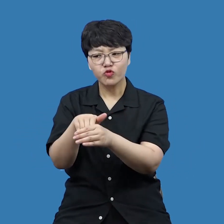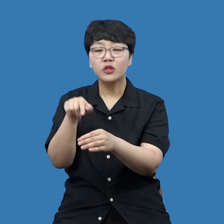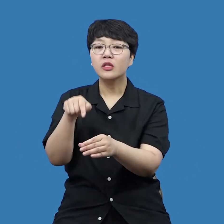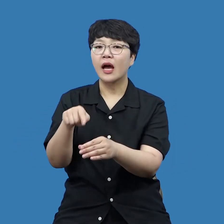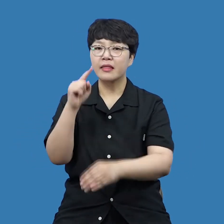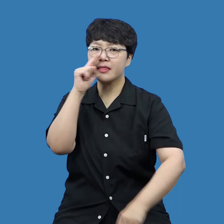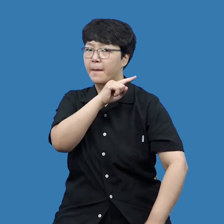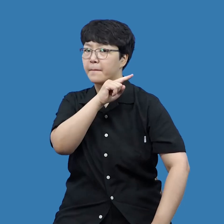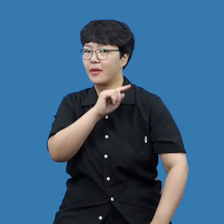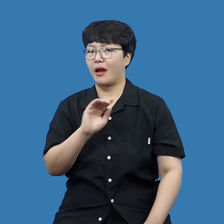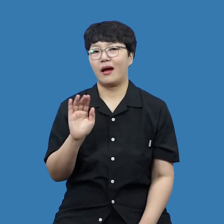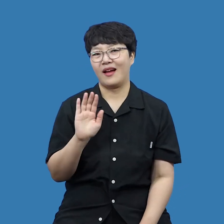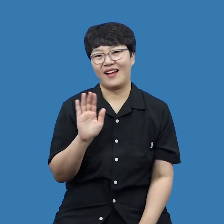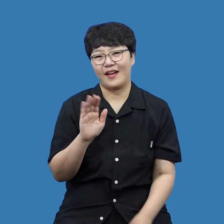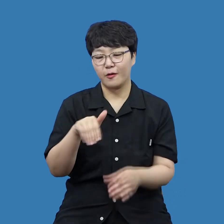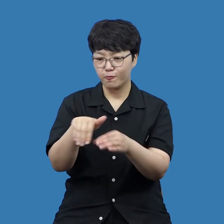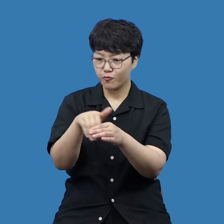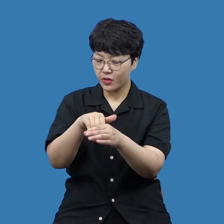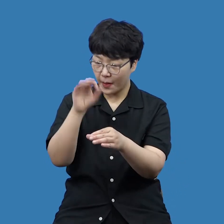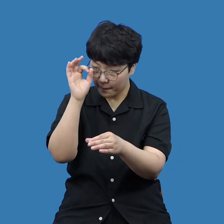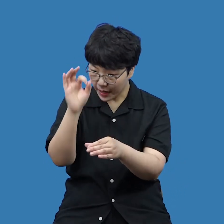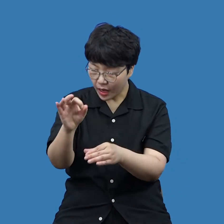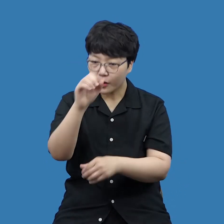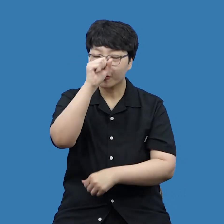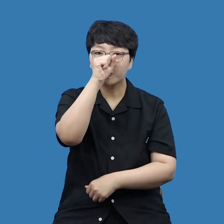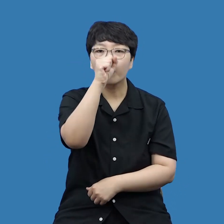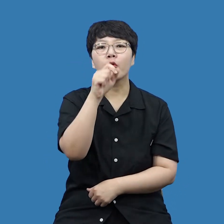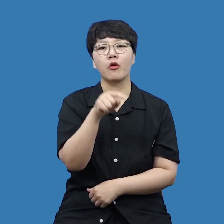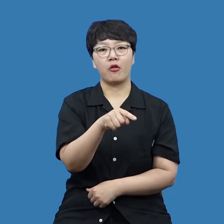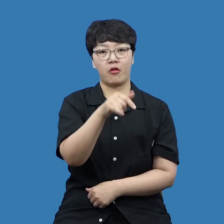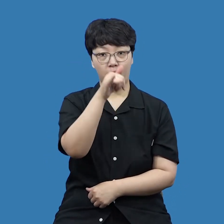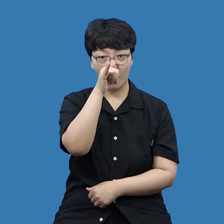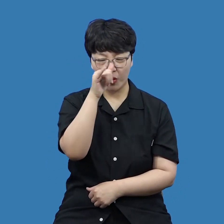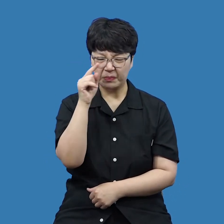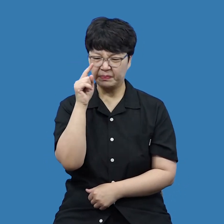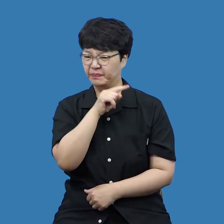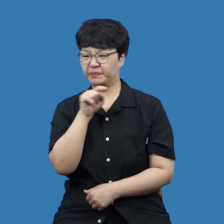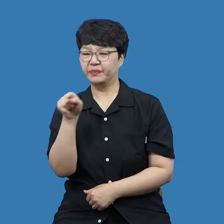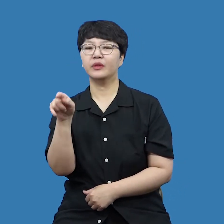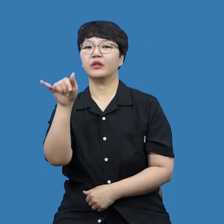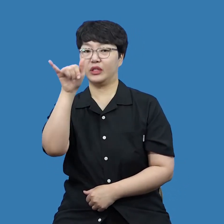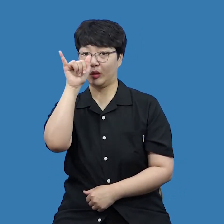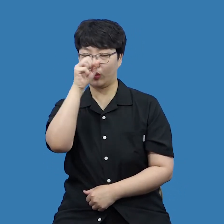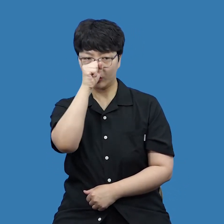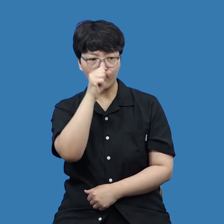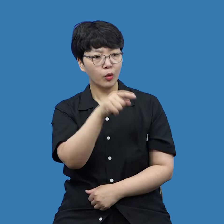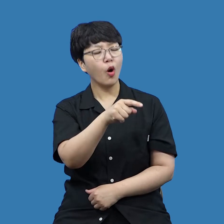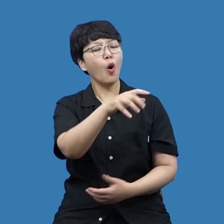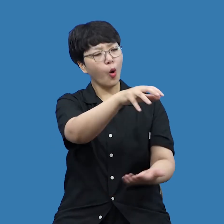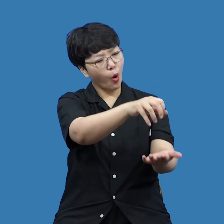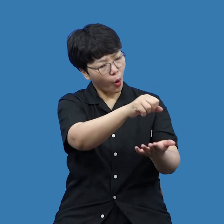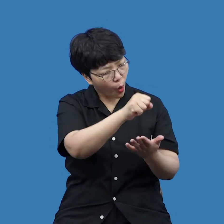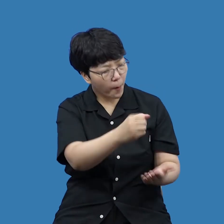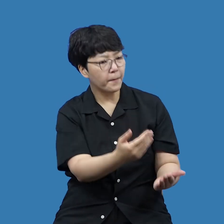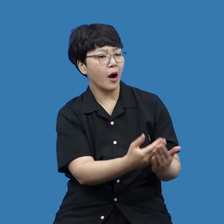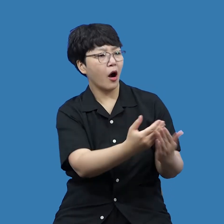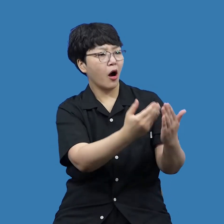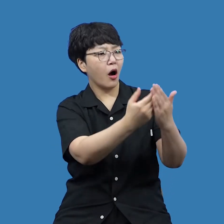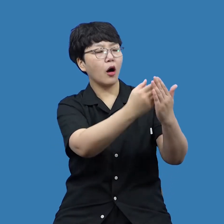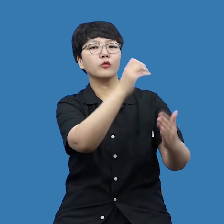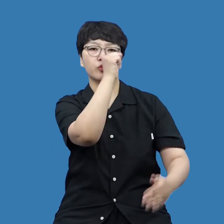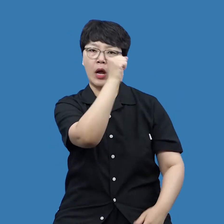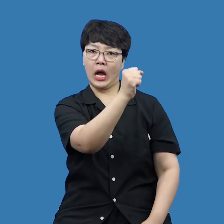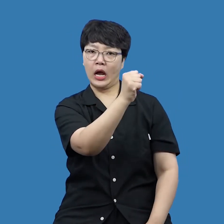있고 악한 것도 있고, 문화의 선한 요소는 얼마든지 수용되고 발전시켜야 합니다. 그러나